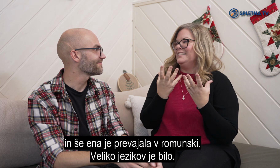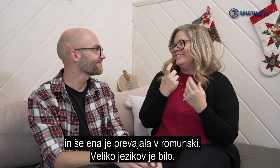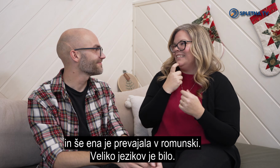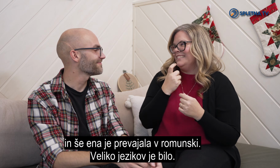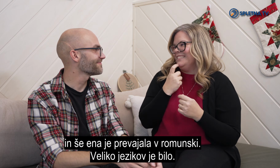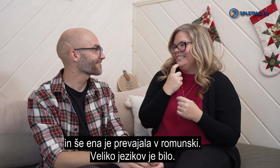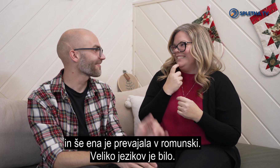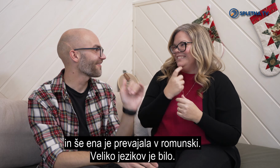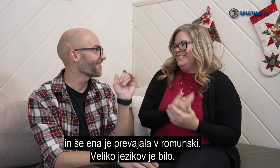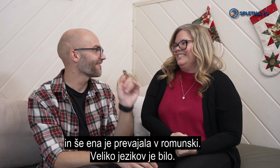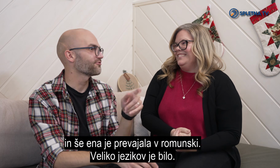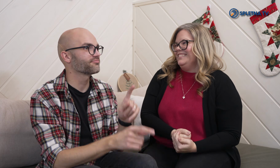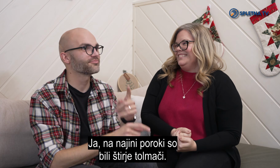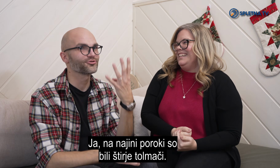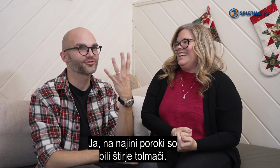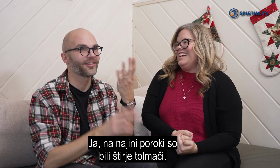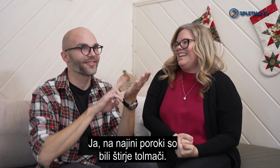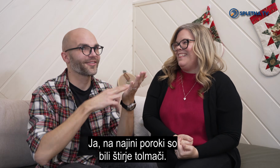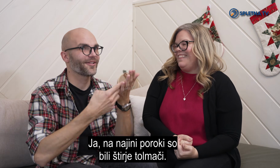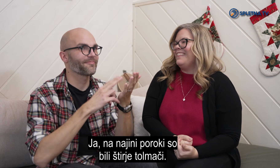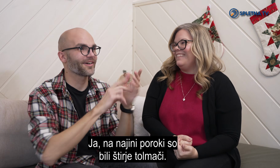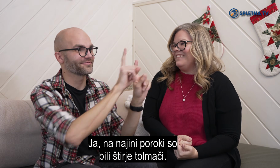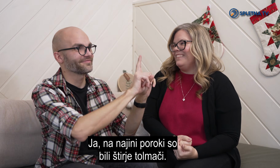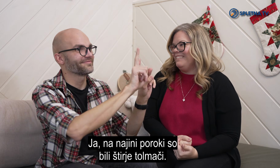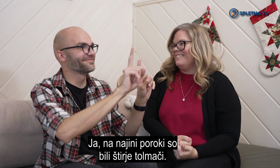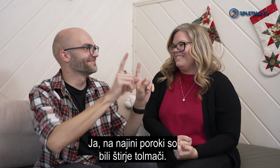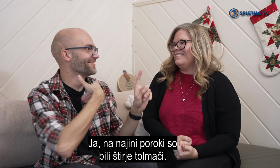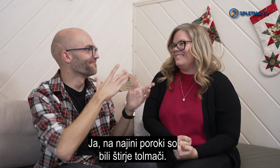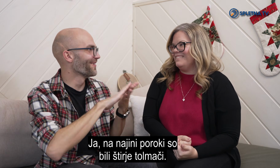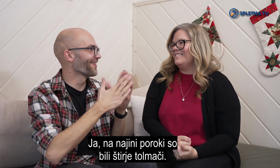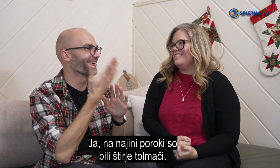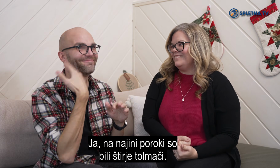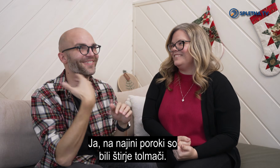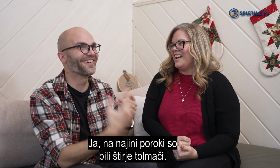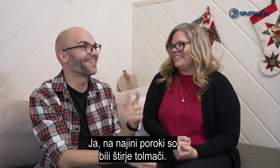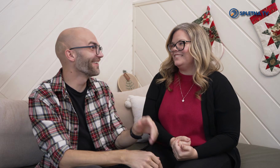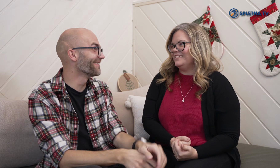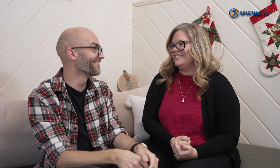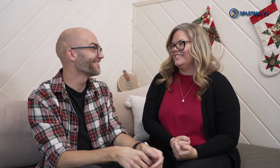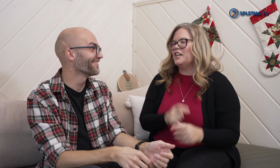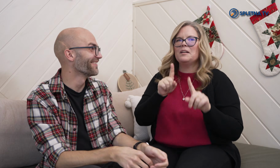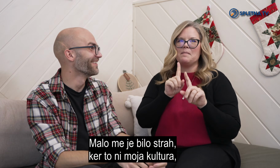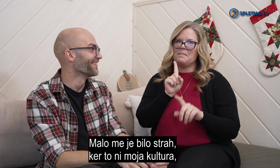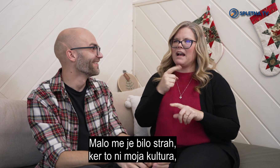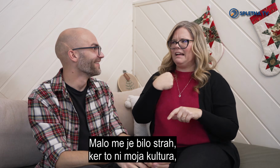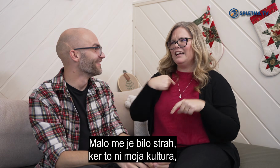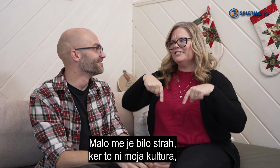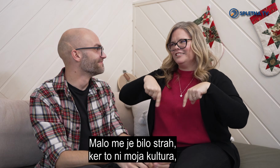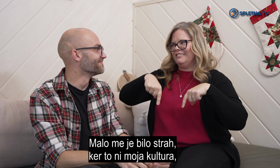Veliko jezikov je bilo. Ja, na najini poroki so bili 4 tolmači. Malo me je bilo strah, ker